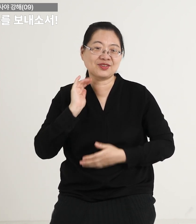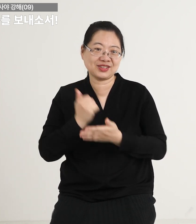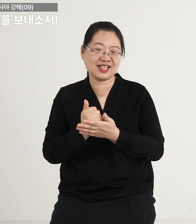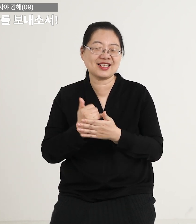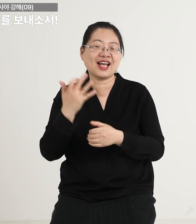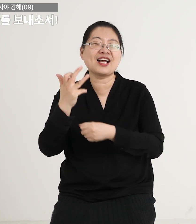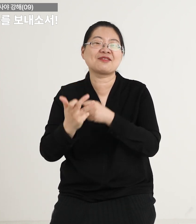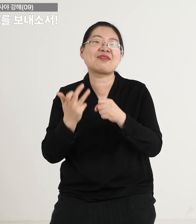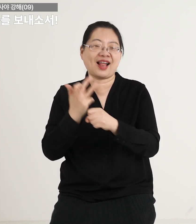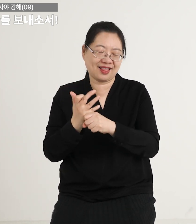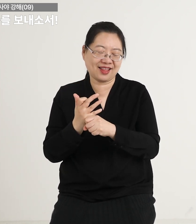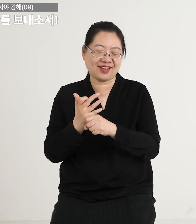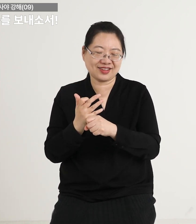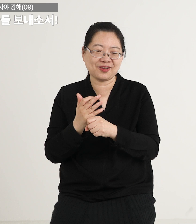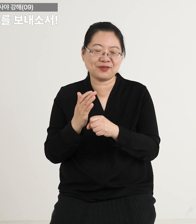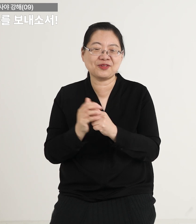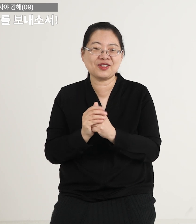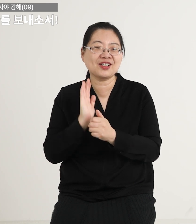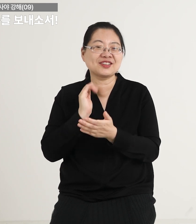한국말이 참 쉽지 않아요.